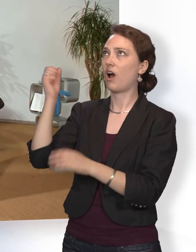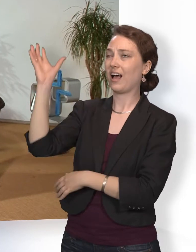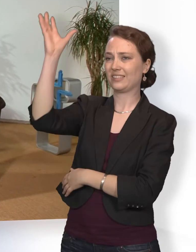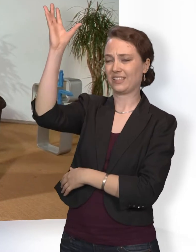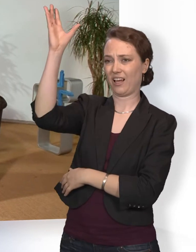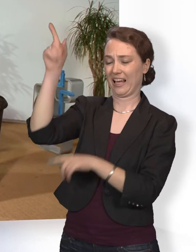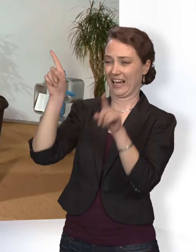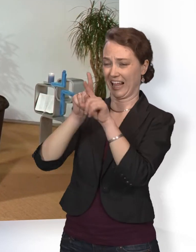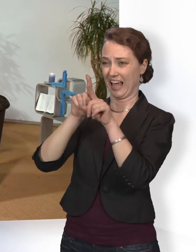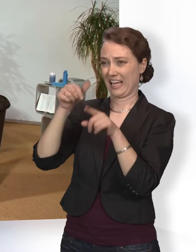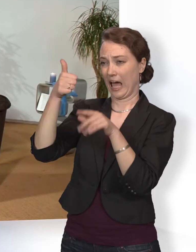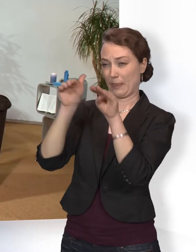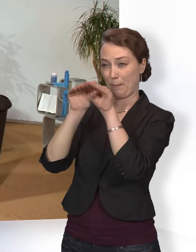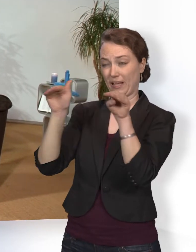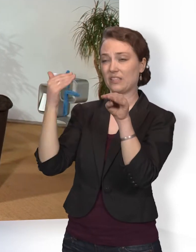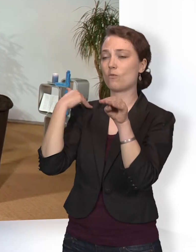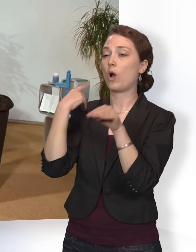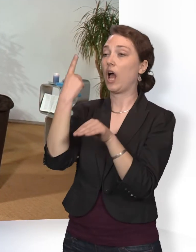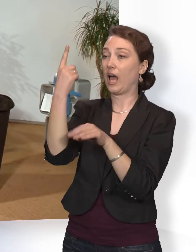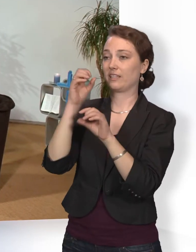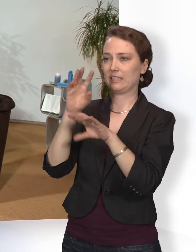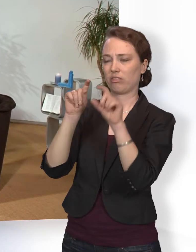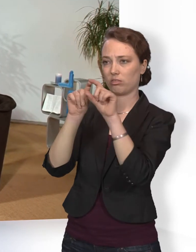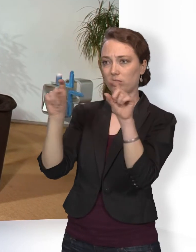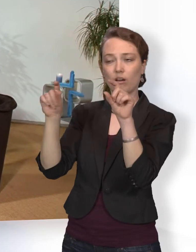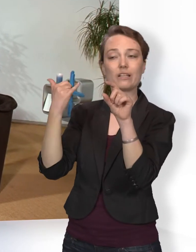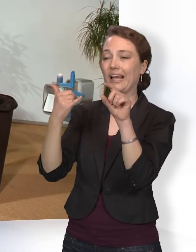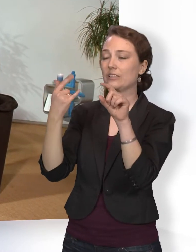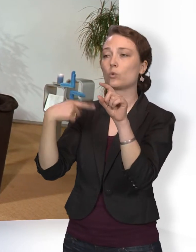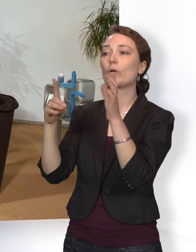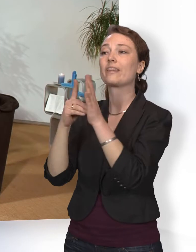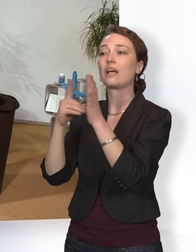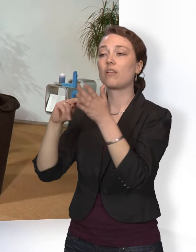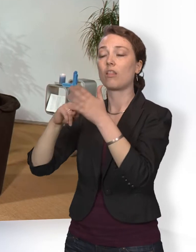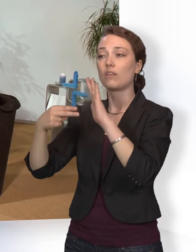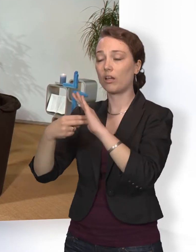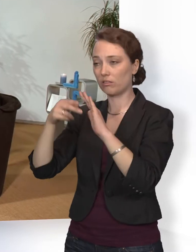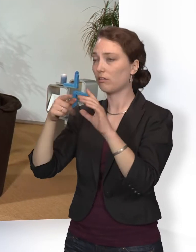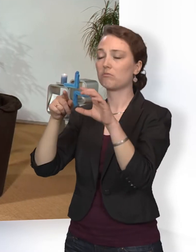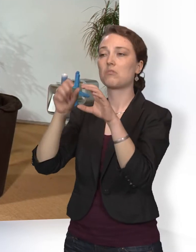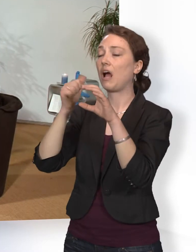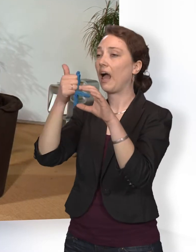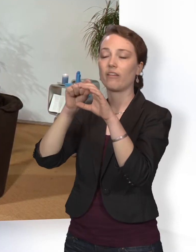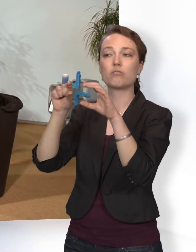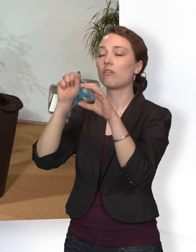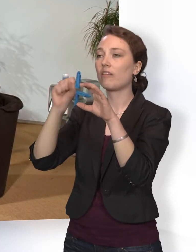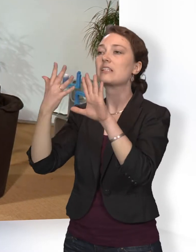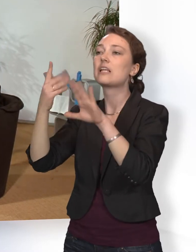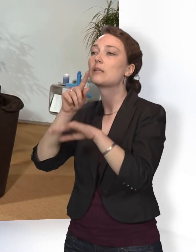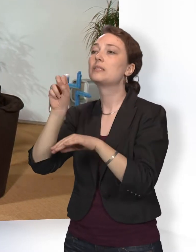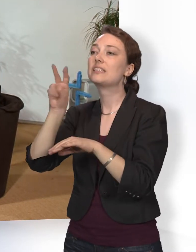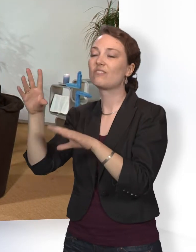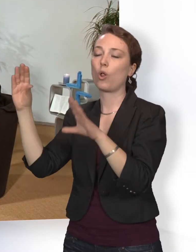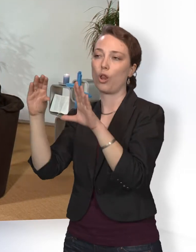Runterbeamer-Platz, auf den ein analoger Sender Platz hat, 10 bis 12 digitale Sender ausstrahlbar. Das